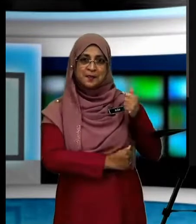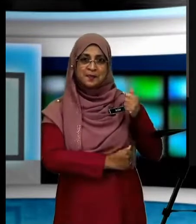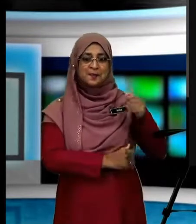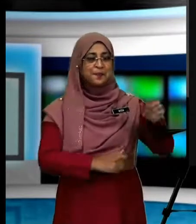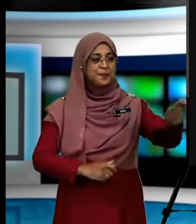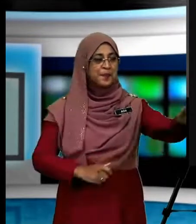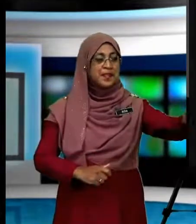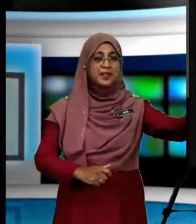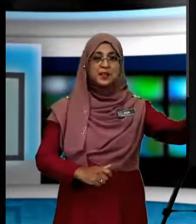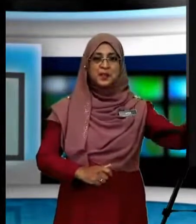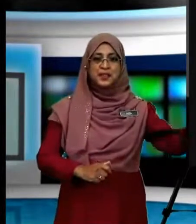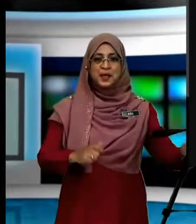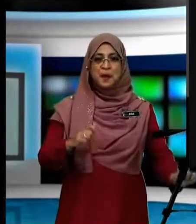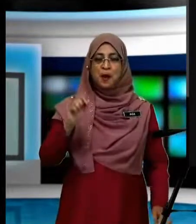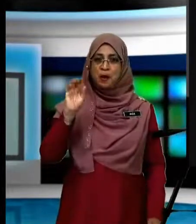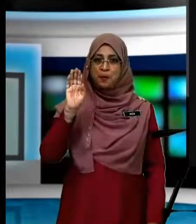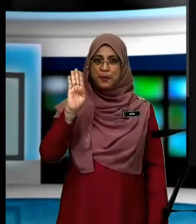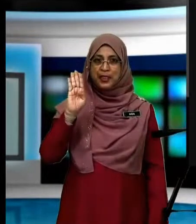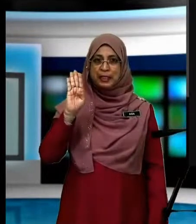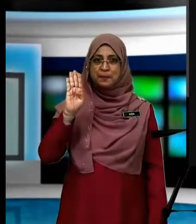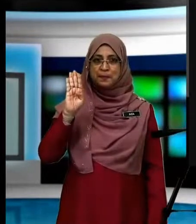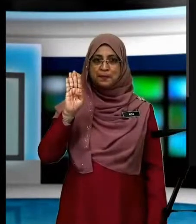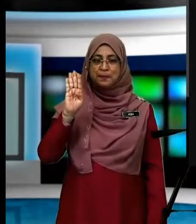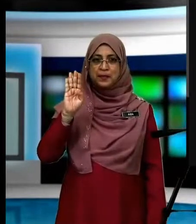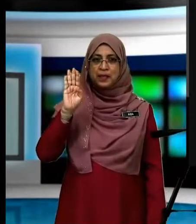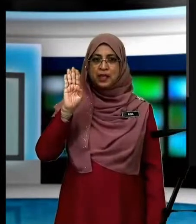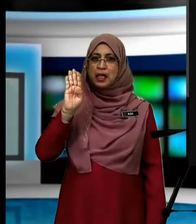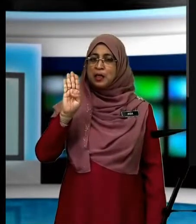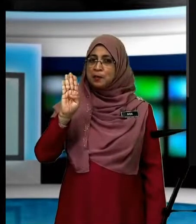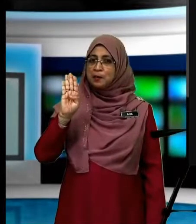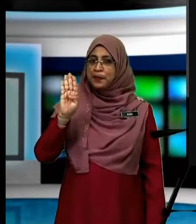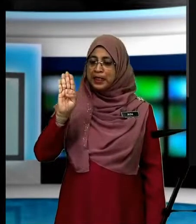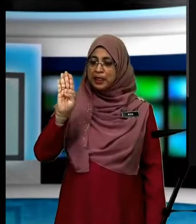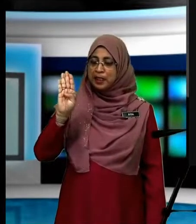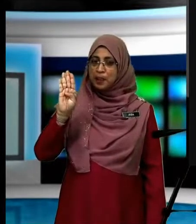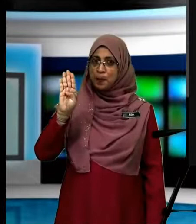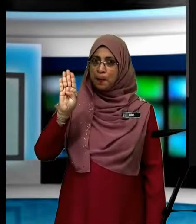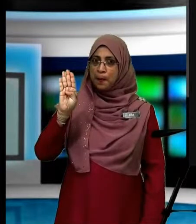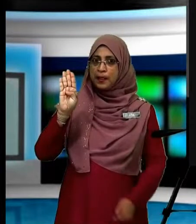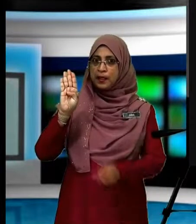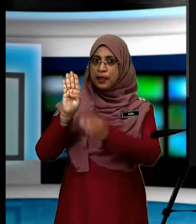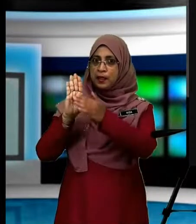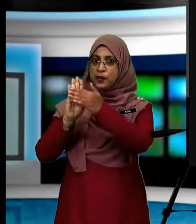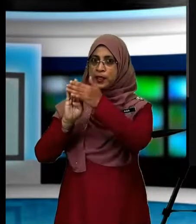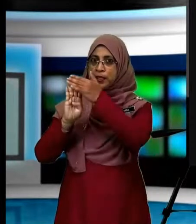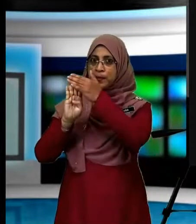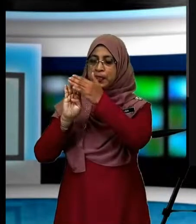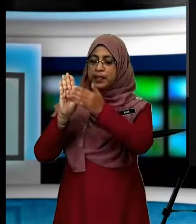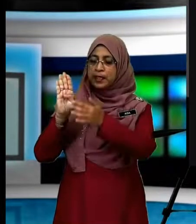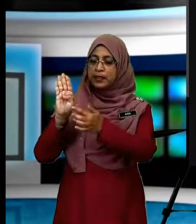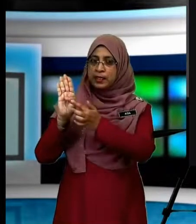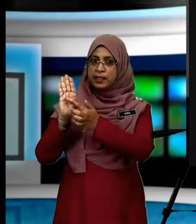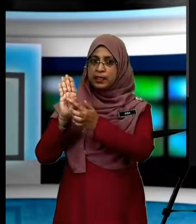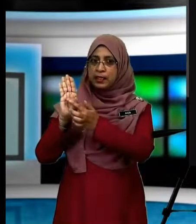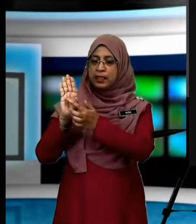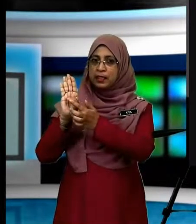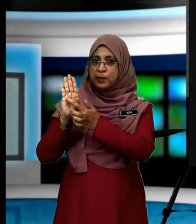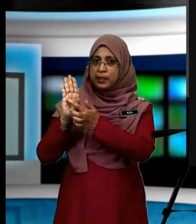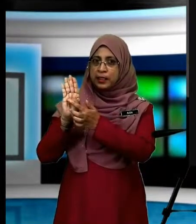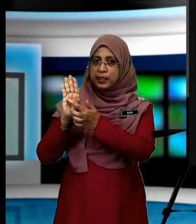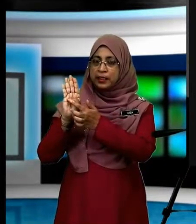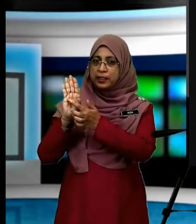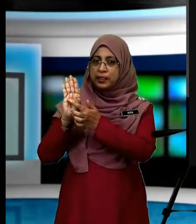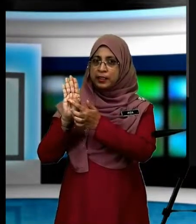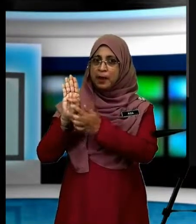Hai seterusnya Bi Bi keju cari masih di atas ibu jari di